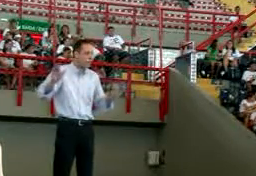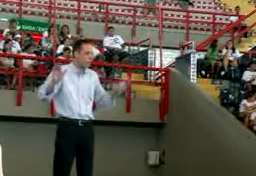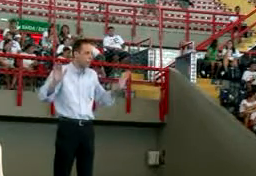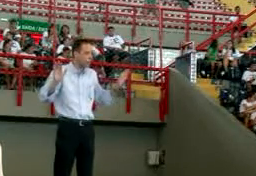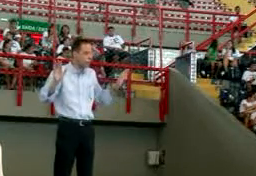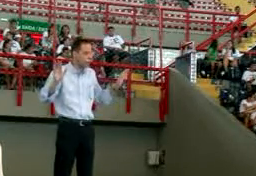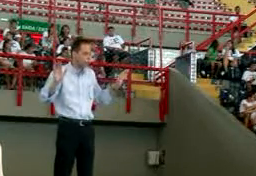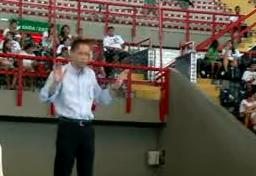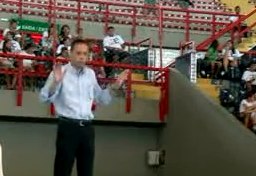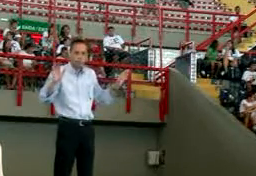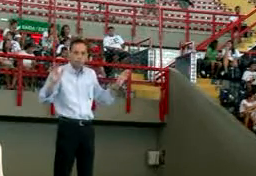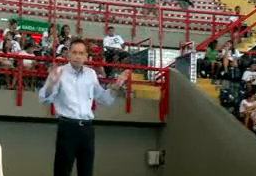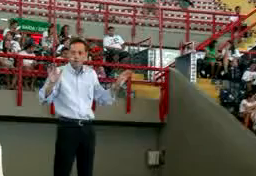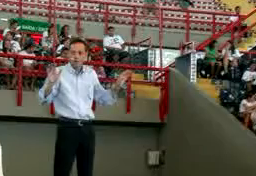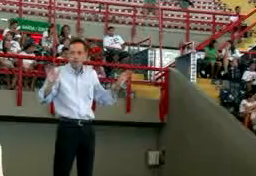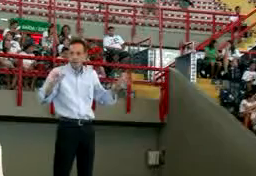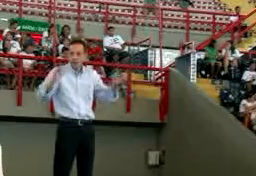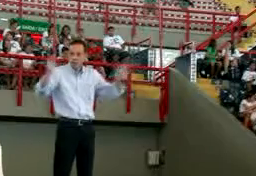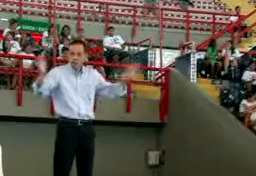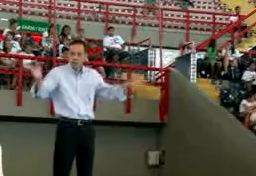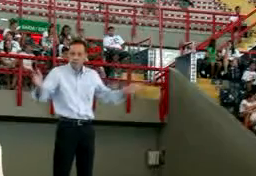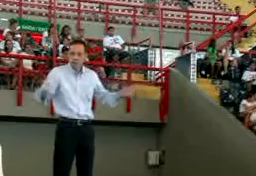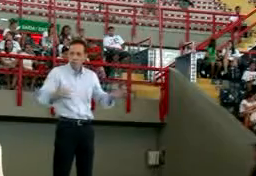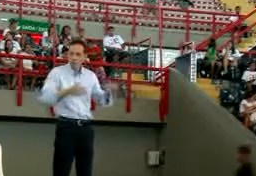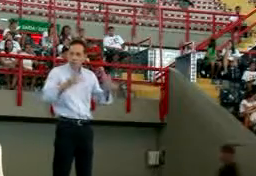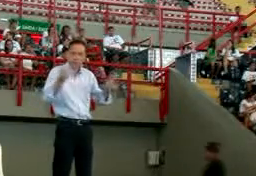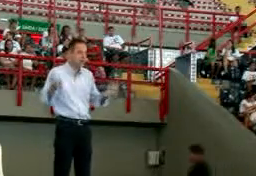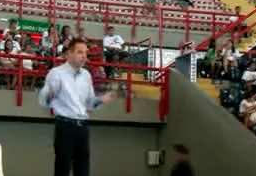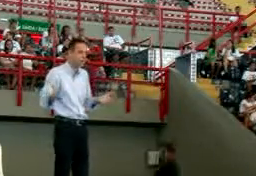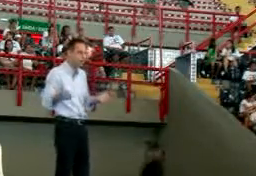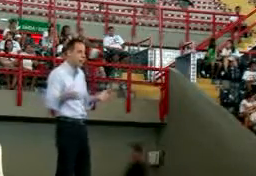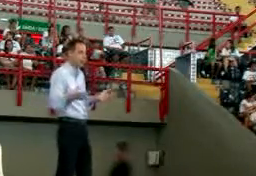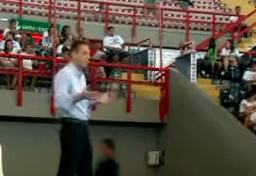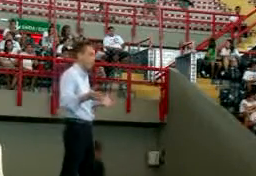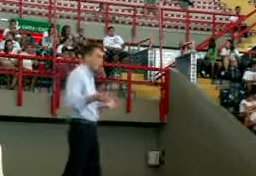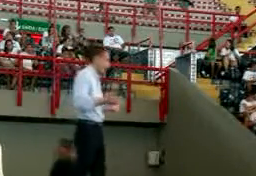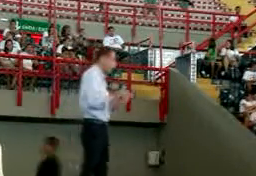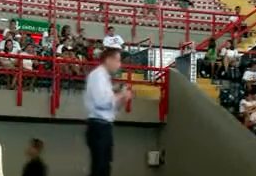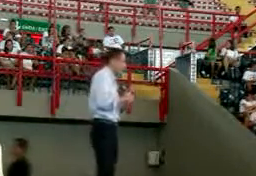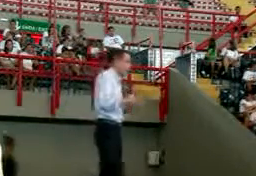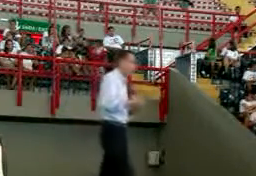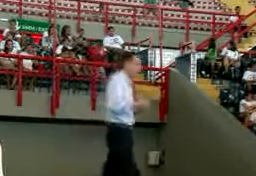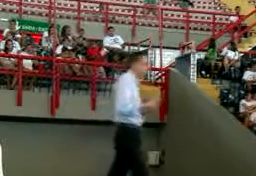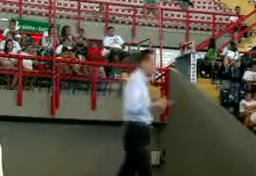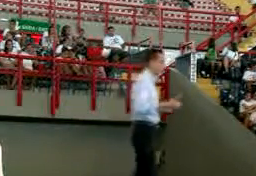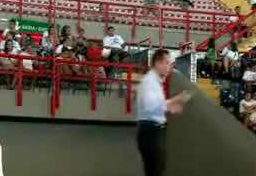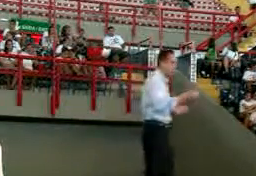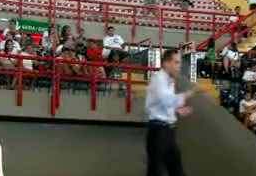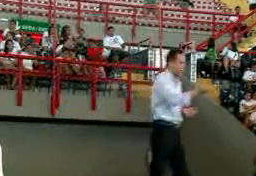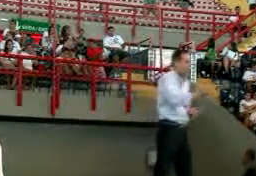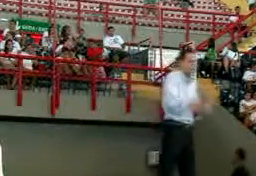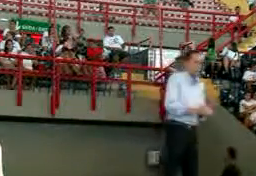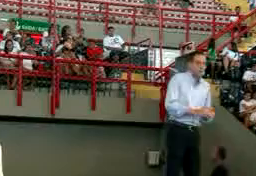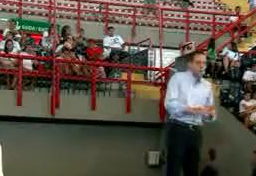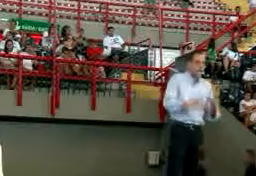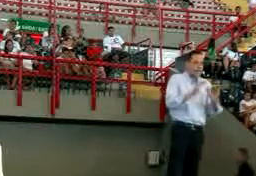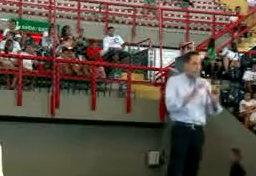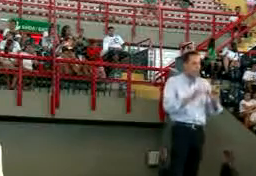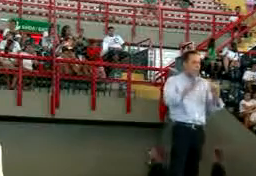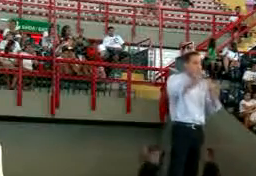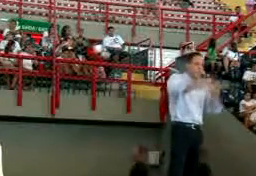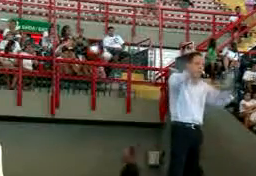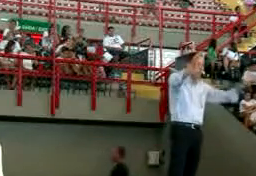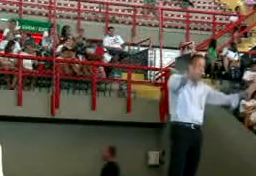ia cair em Dom Pedro. Essas articulações acontecem sempre. Então, dessa forma, o que você vai perceber